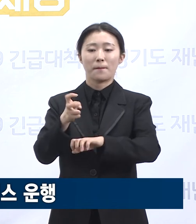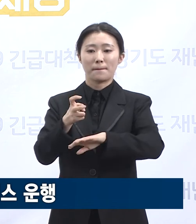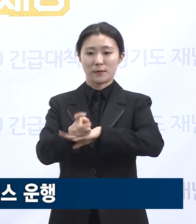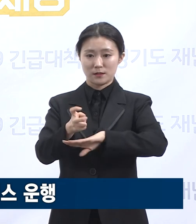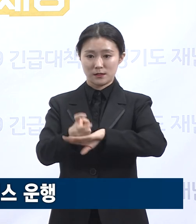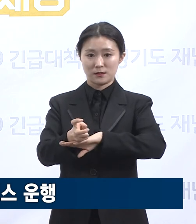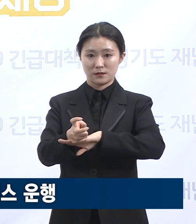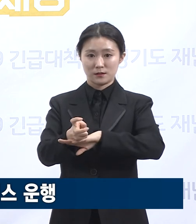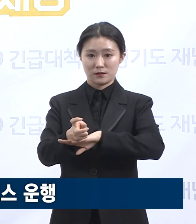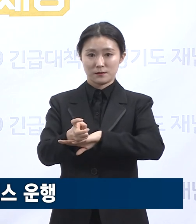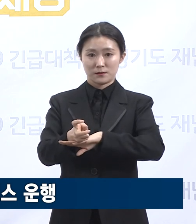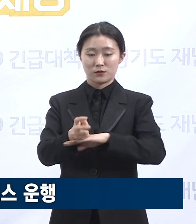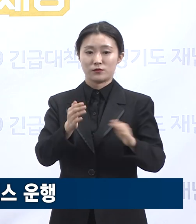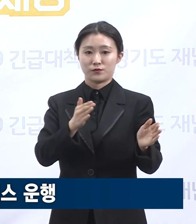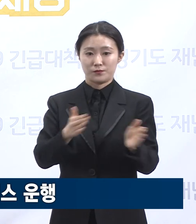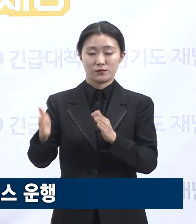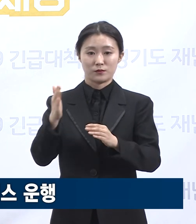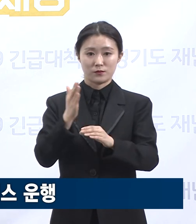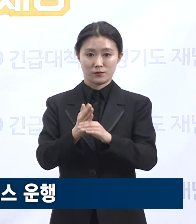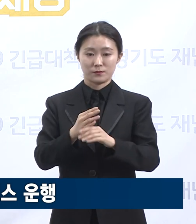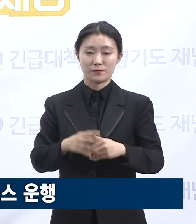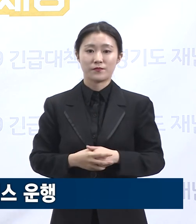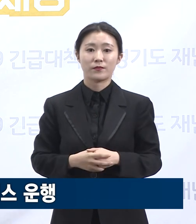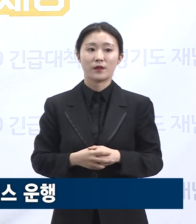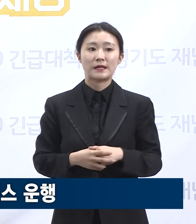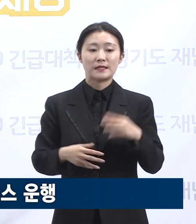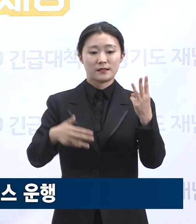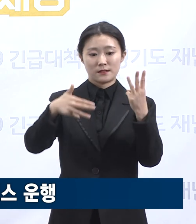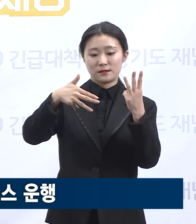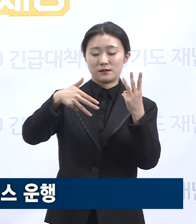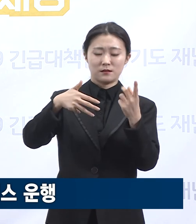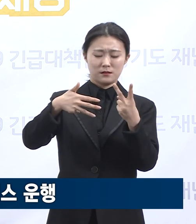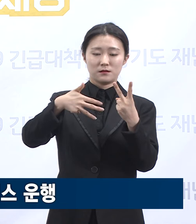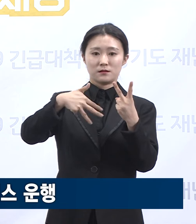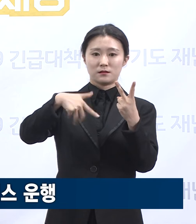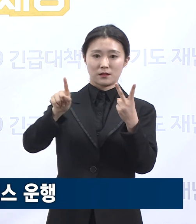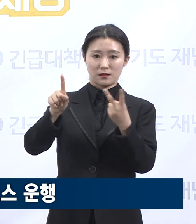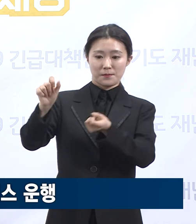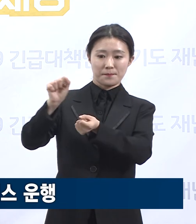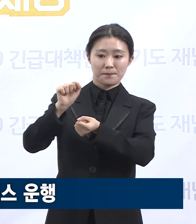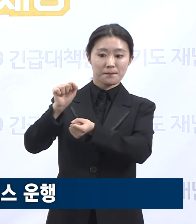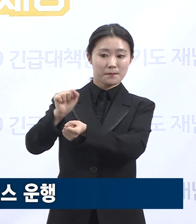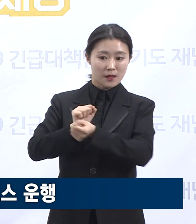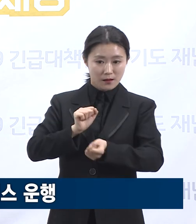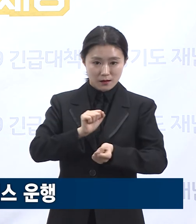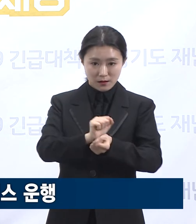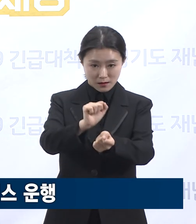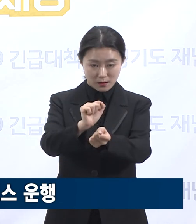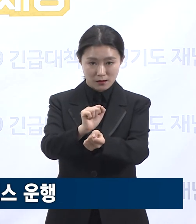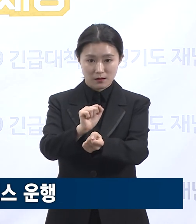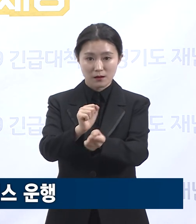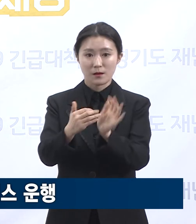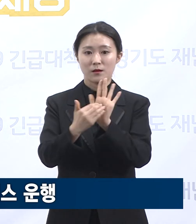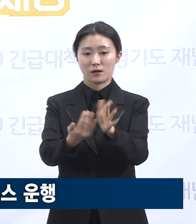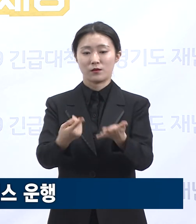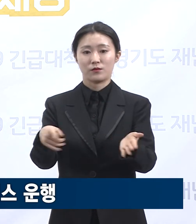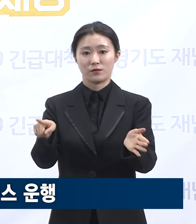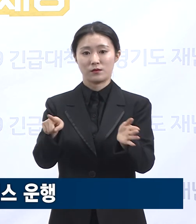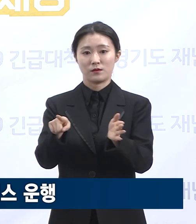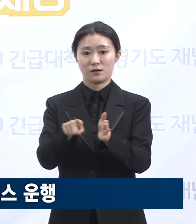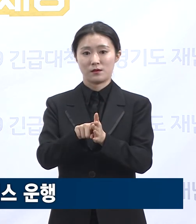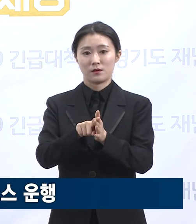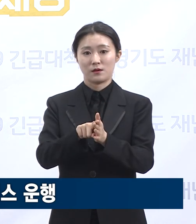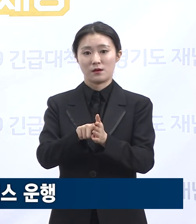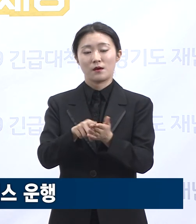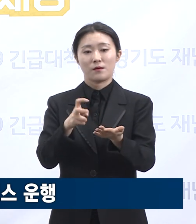대중교통 이용으로 인한 2차 감염을 최소화하기 위한 조치로 미국 유럽발 무증상 입국자를 대상으로 합니다.